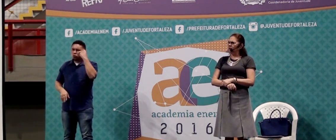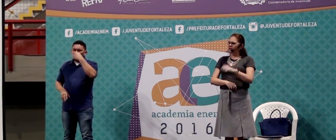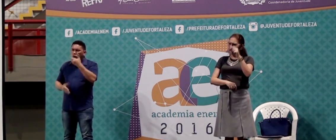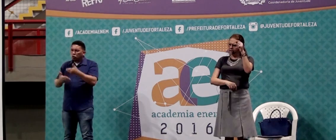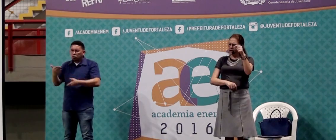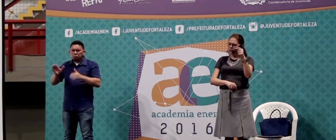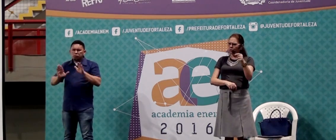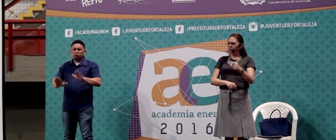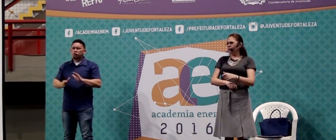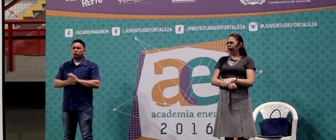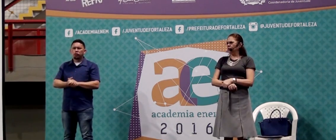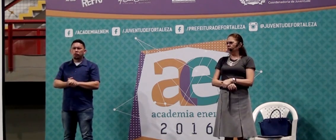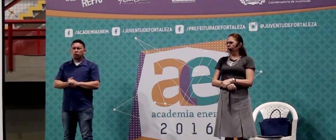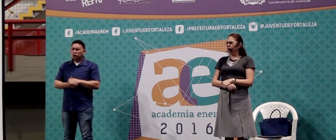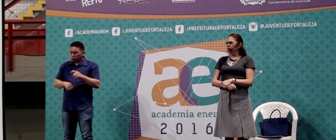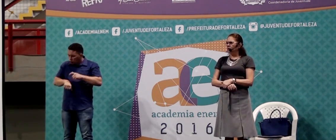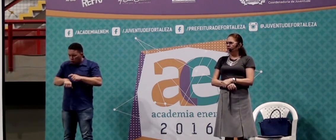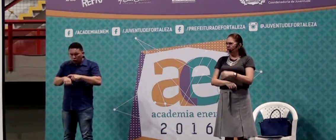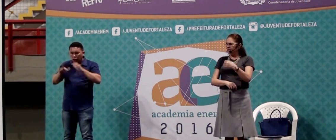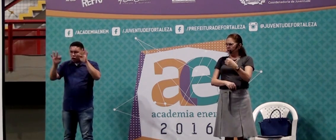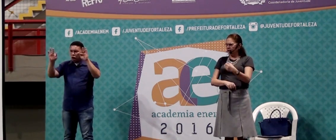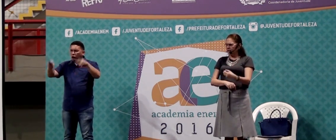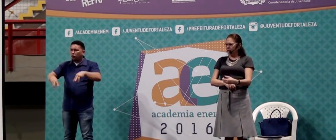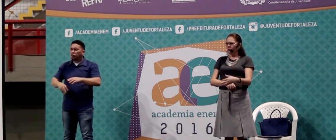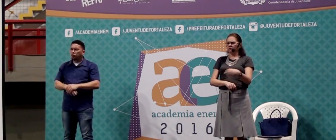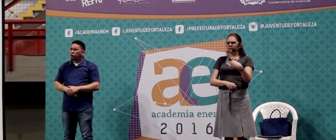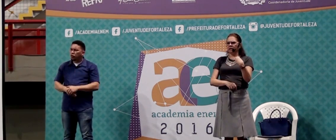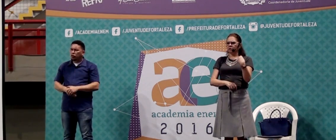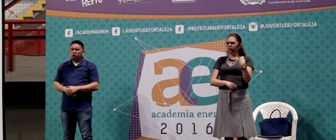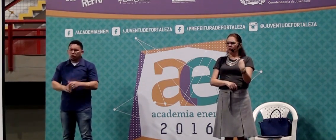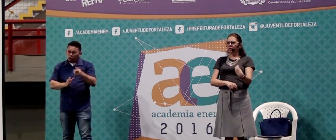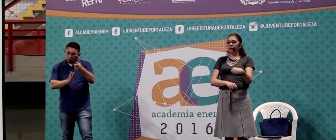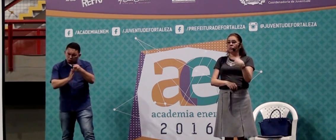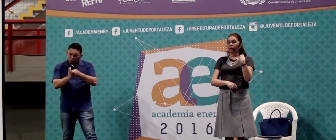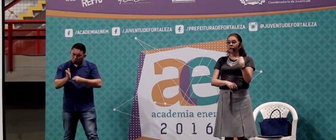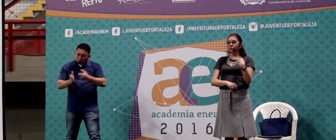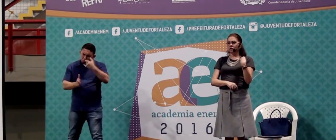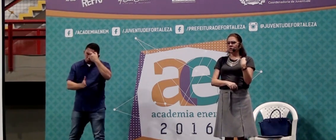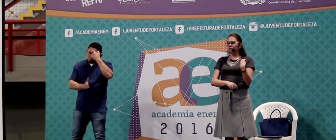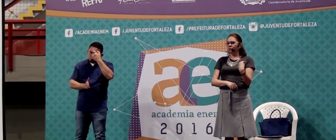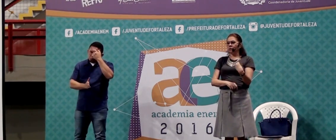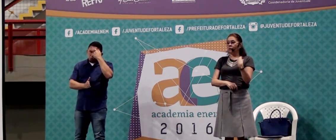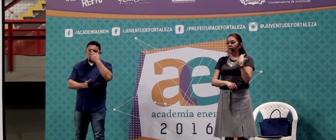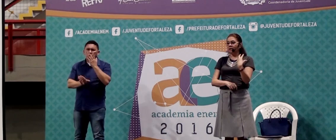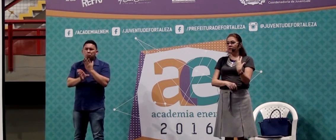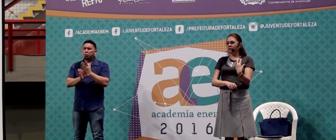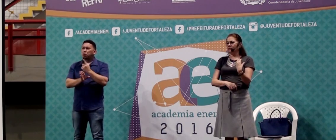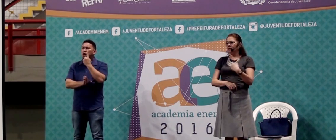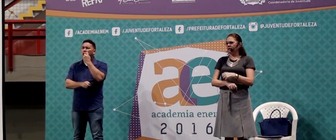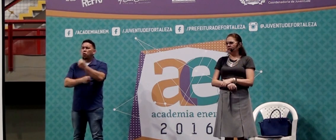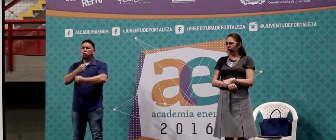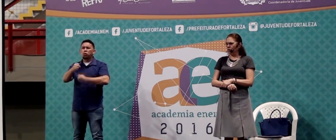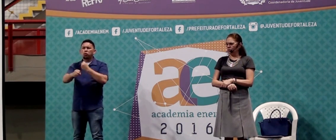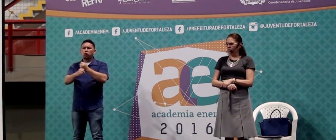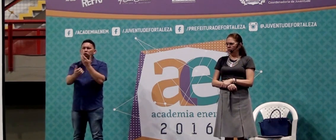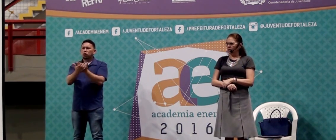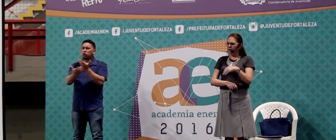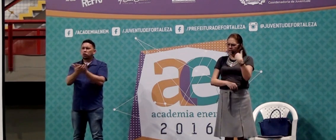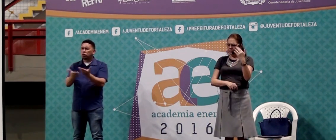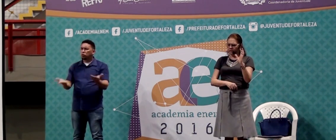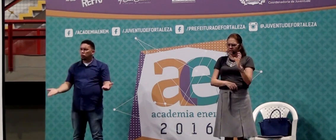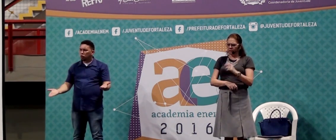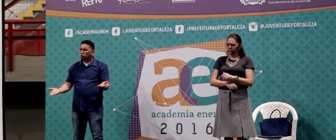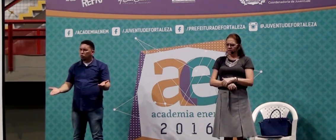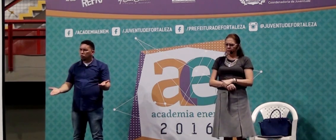prova. Vá até o último minuto. Faça a redação consciente, coloque que é 1 ano de estudo, é 1 ano da sua vida que está em jogo.